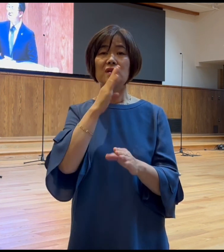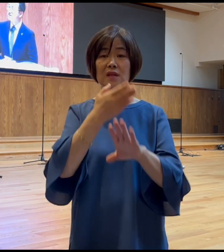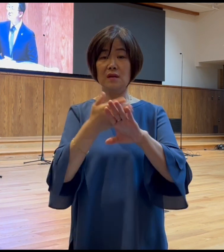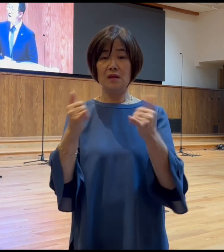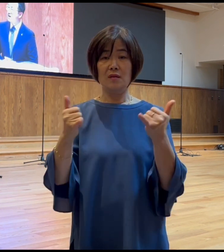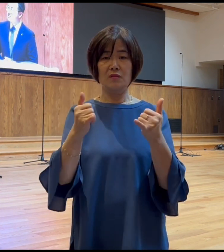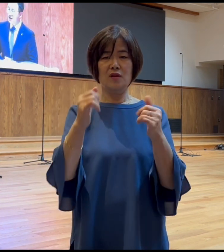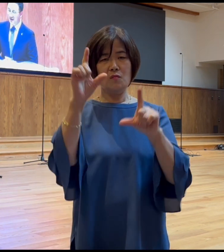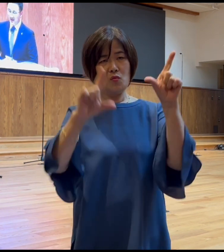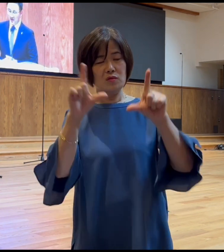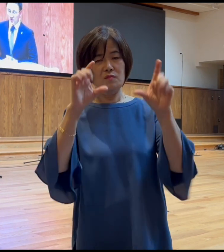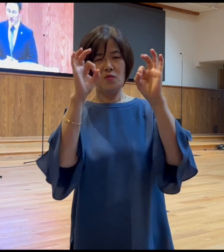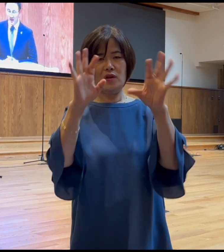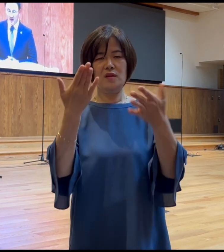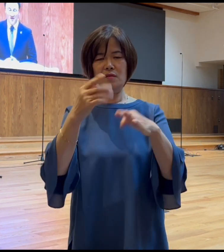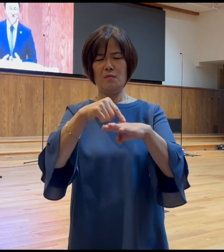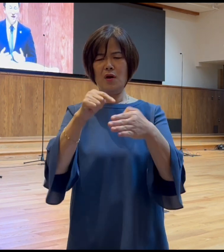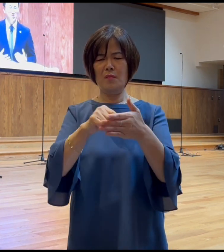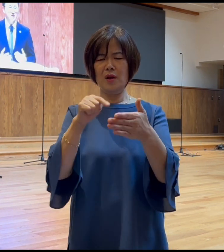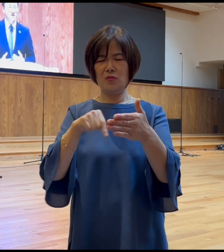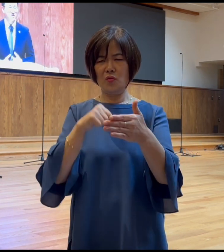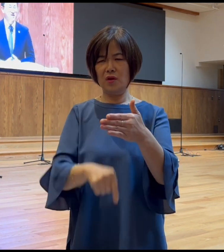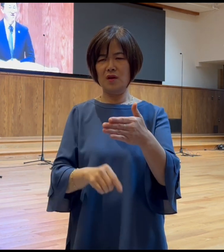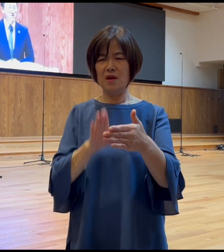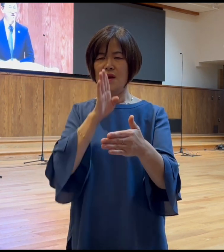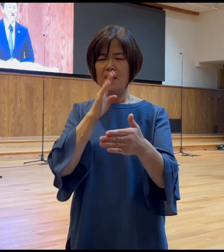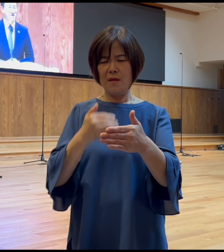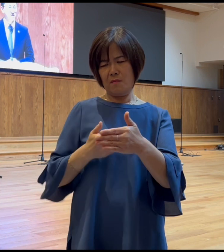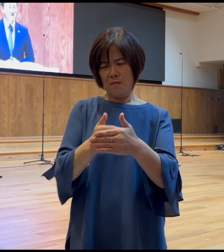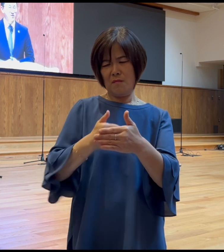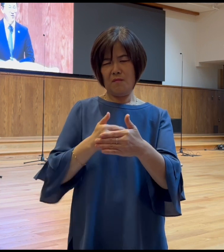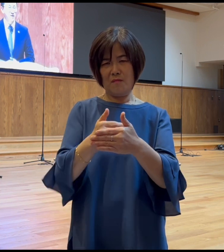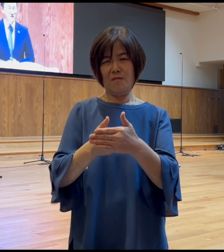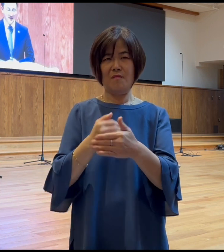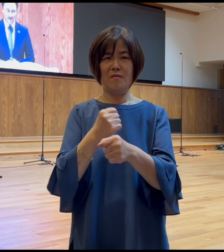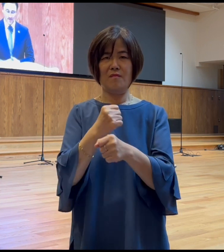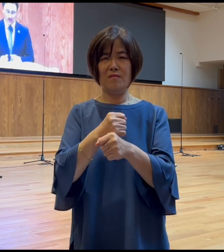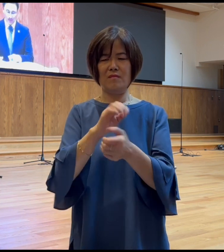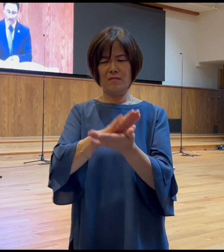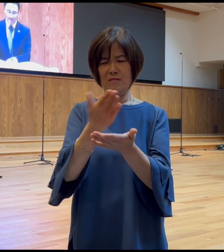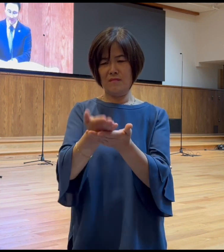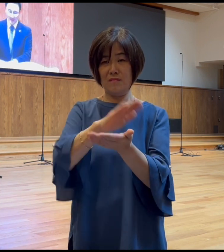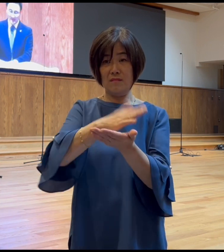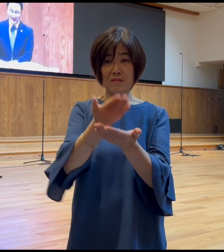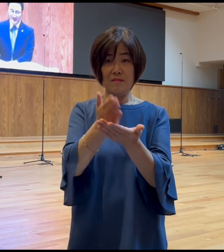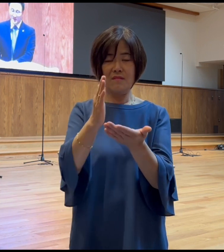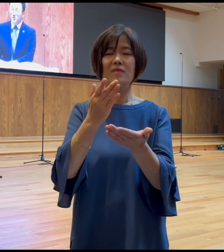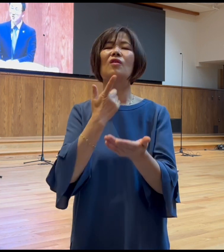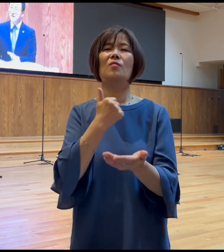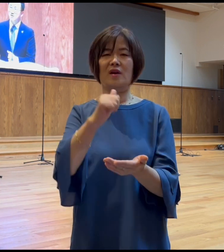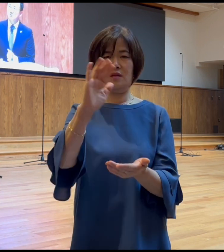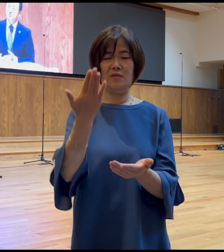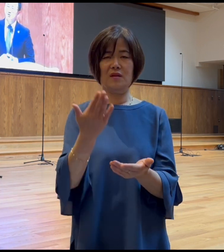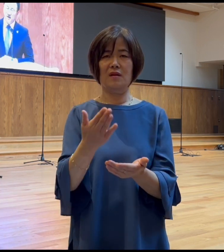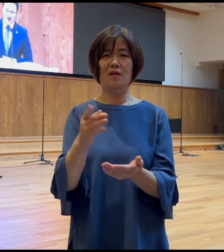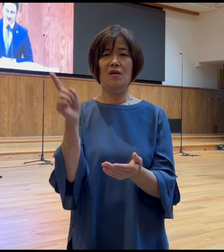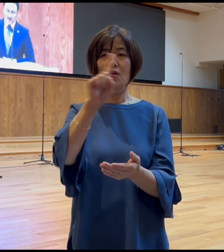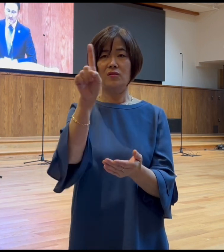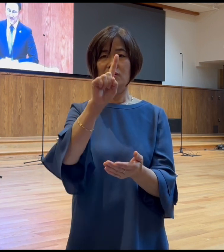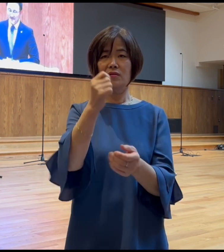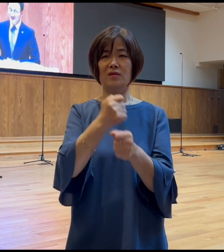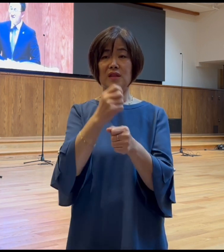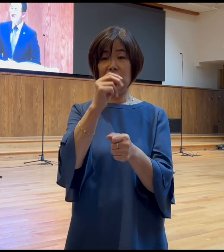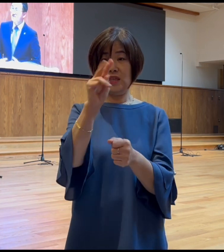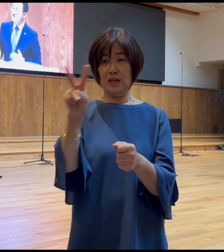따라서 이 마음의 소리에 파동이 일어나는 것을 경험합니다. 어떤 방송